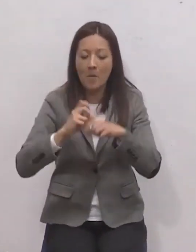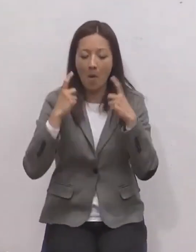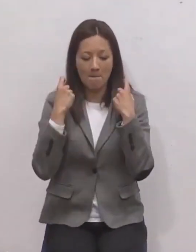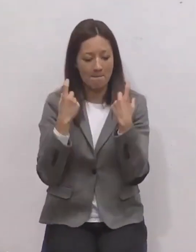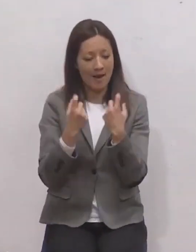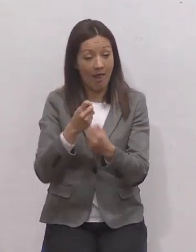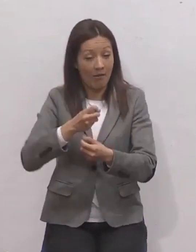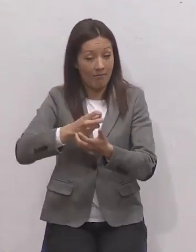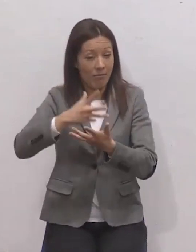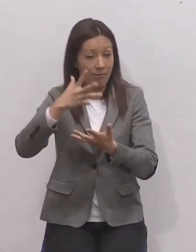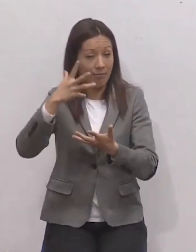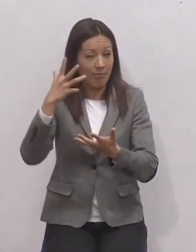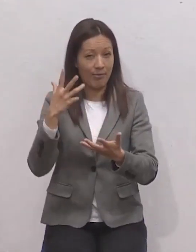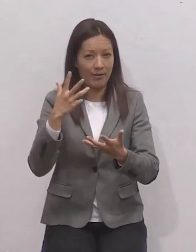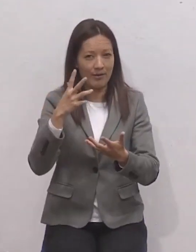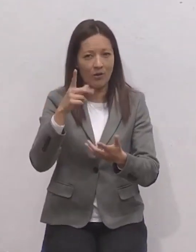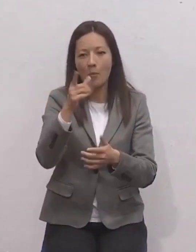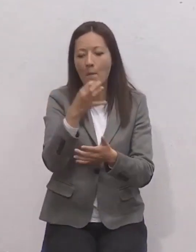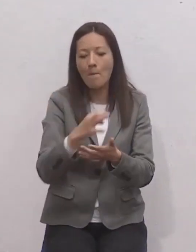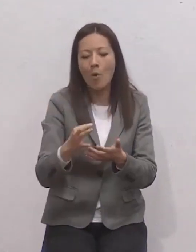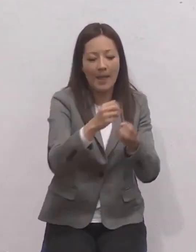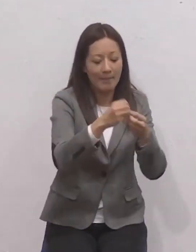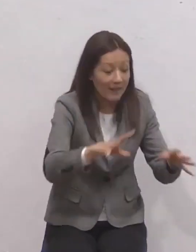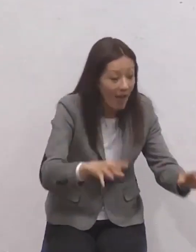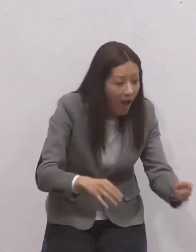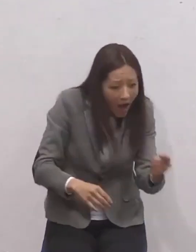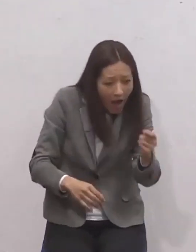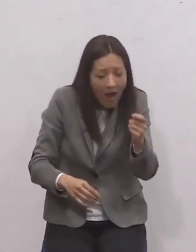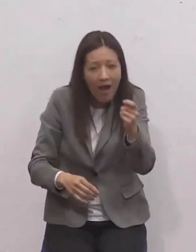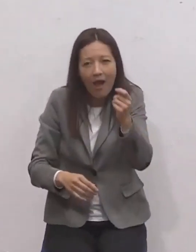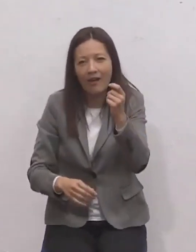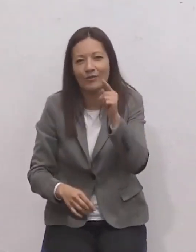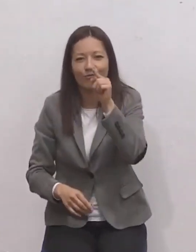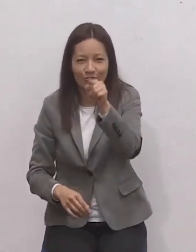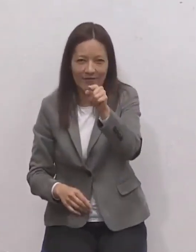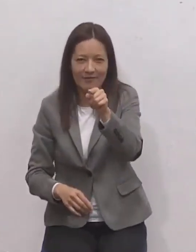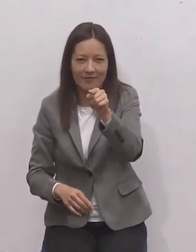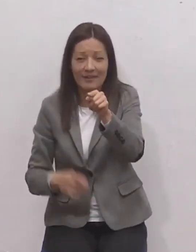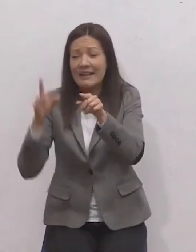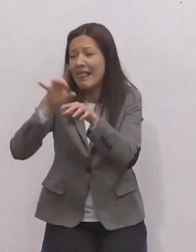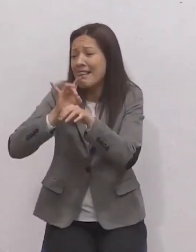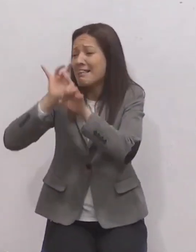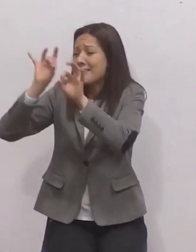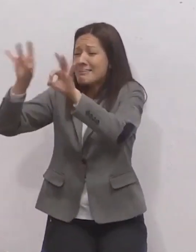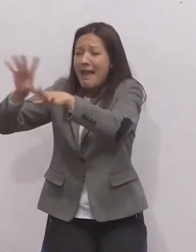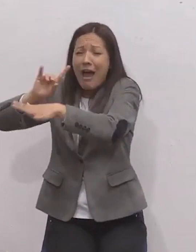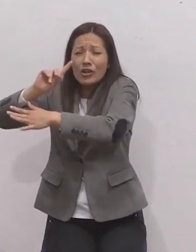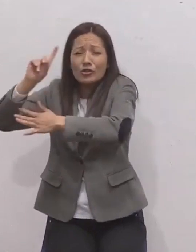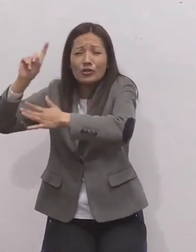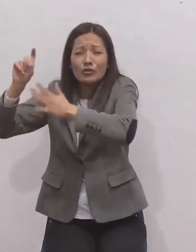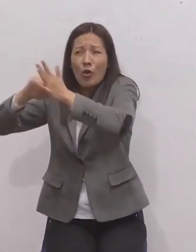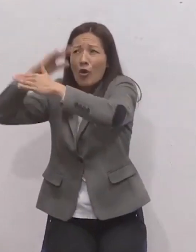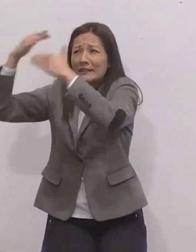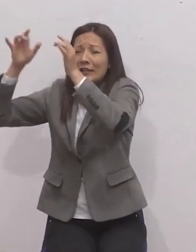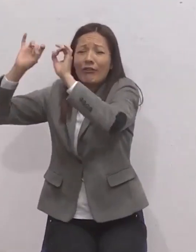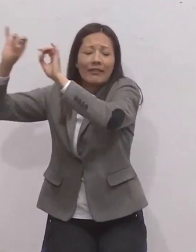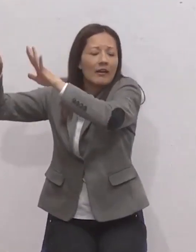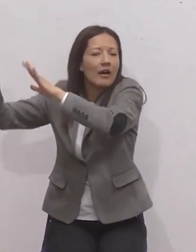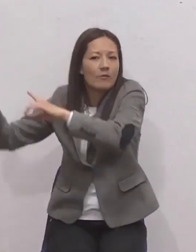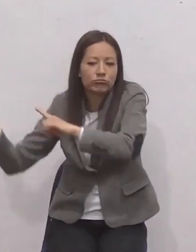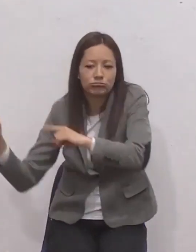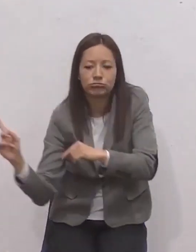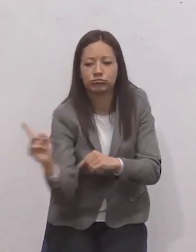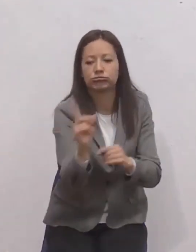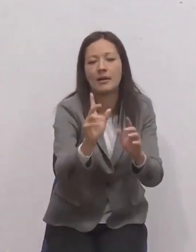moneda extraviada. ¿Y él qué hizo? Dejó todo para rescatarnos. Mire lo que está haciendo el Señor ahora. Está haciendo